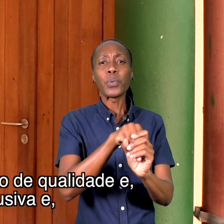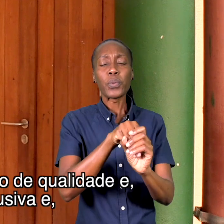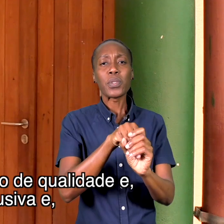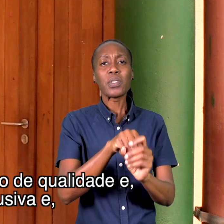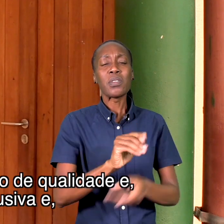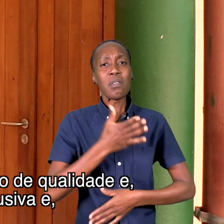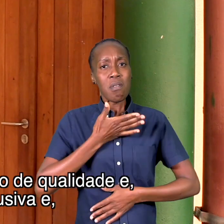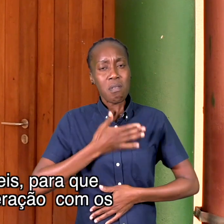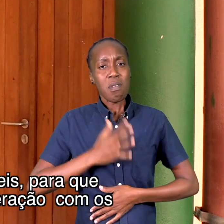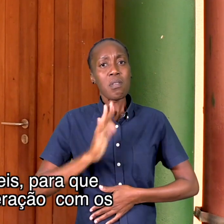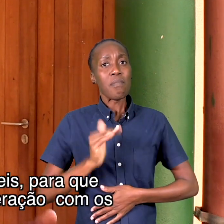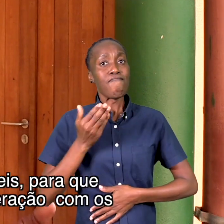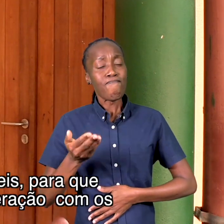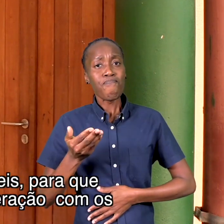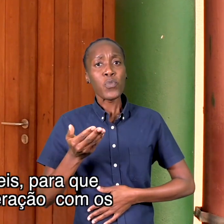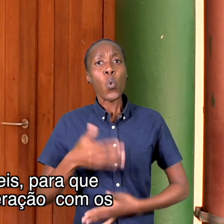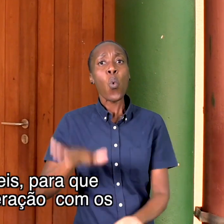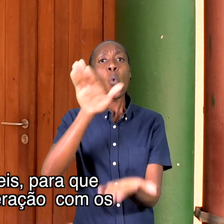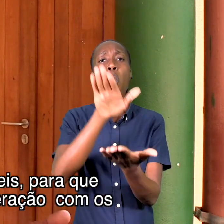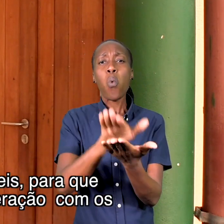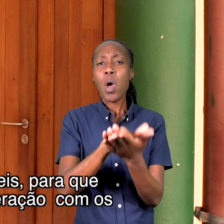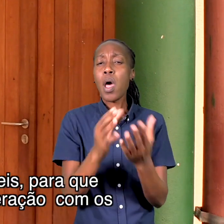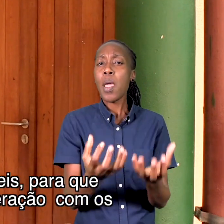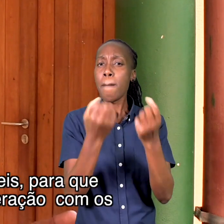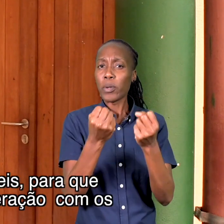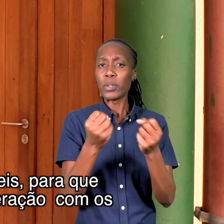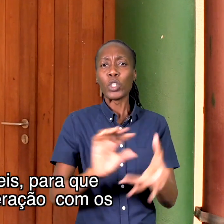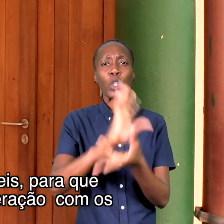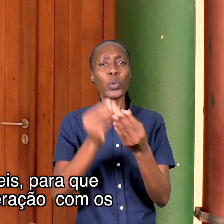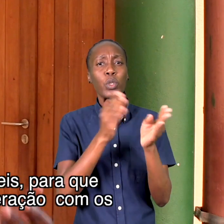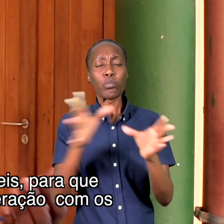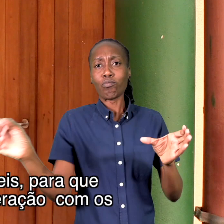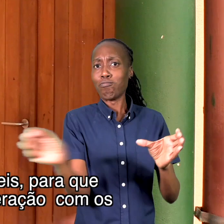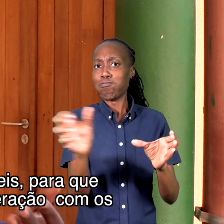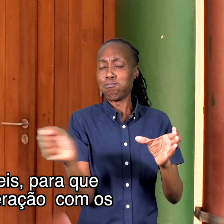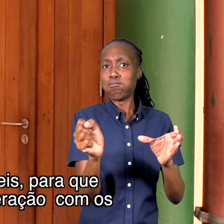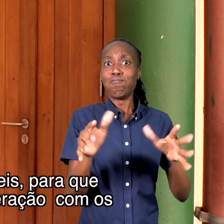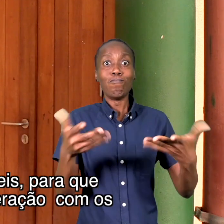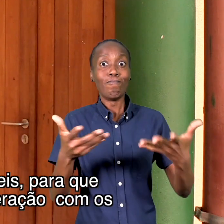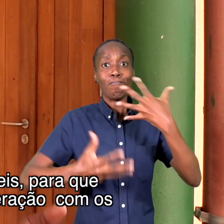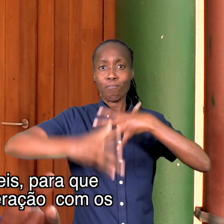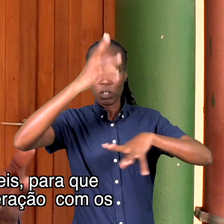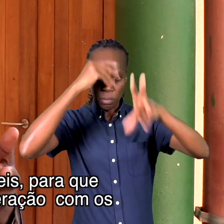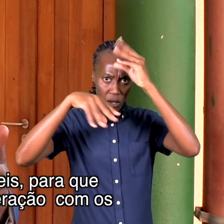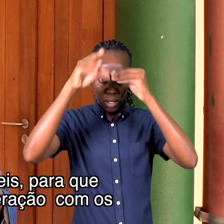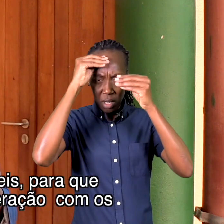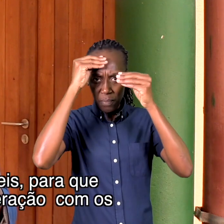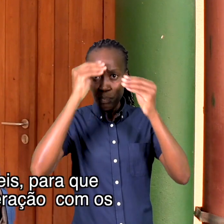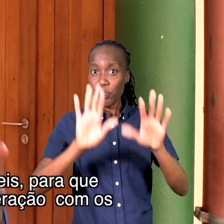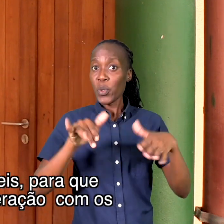educação inclusiva, é criar ambientes funcionais e favoráveis para que todos aprendam num